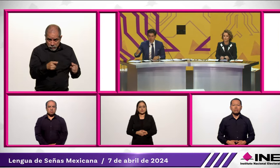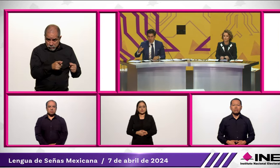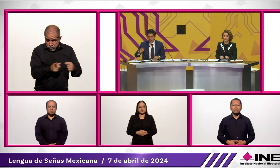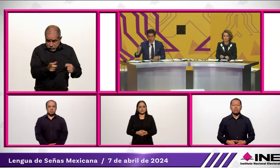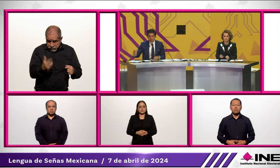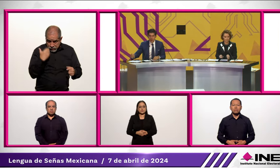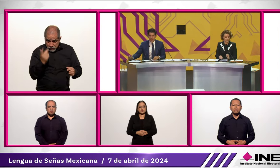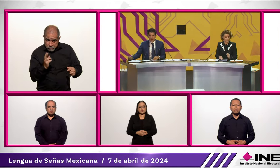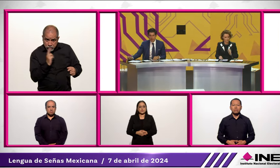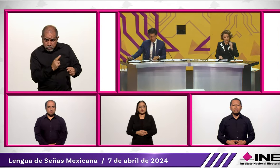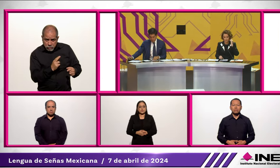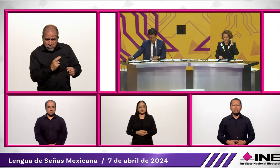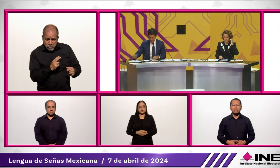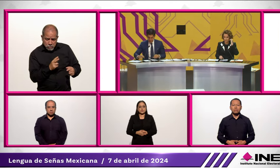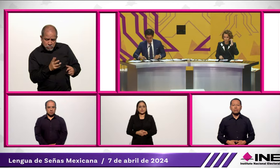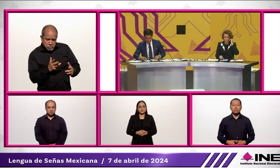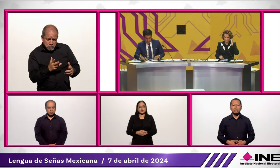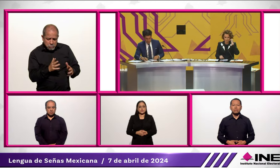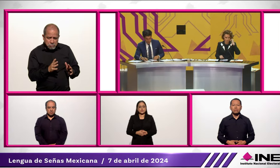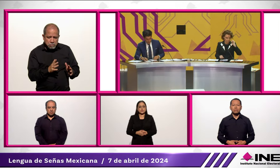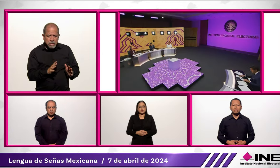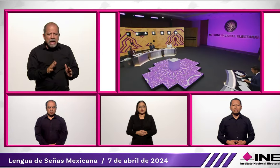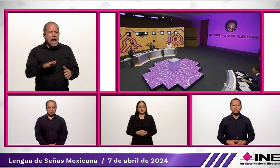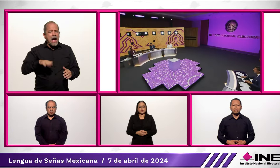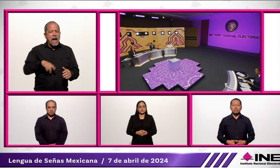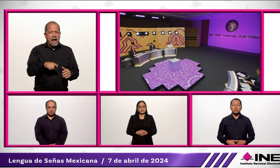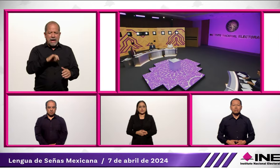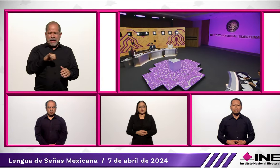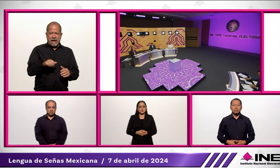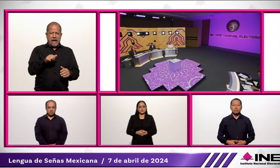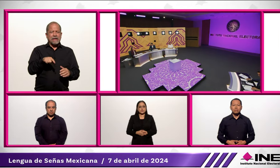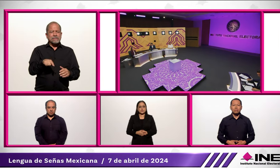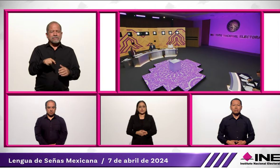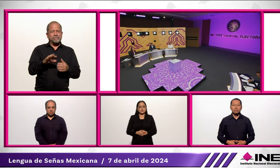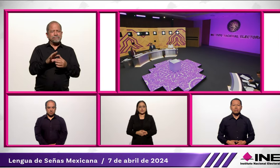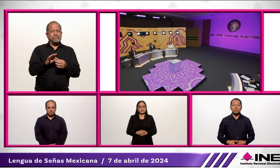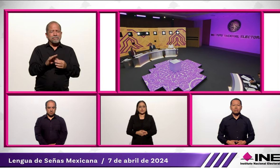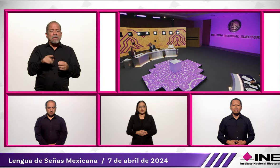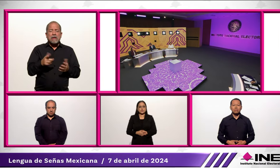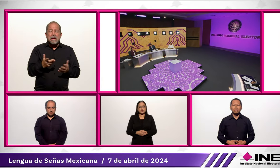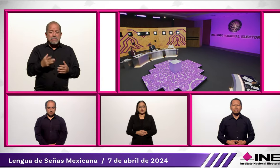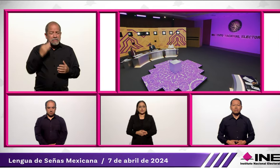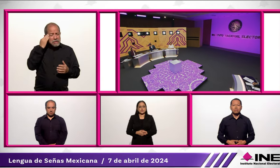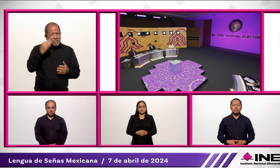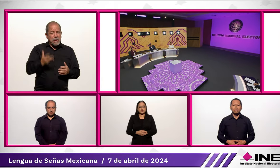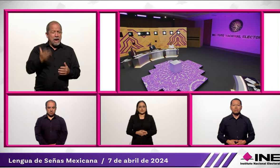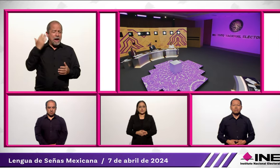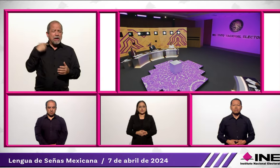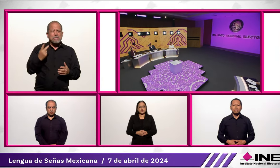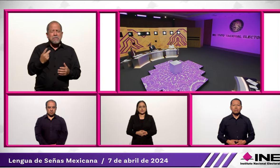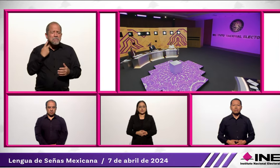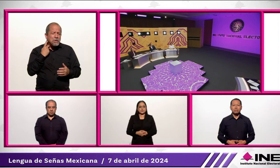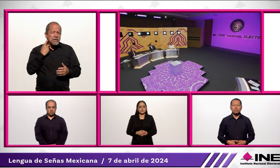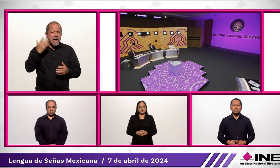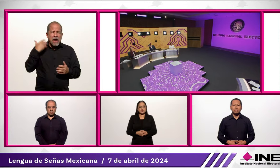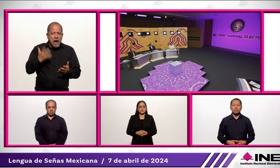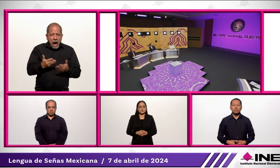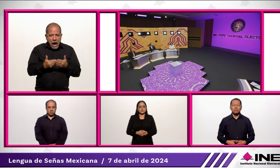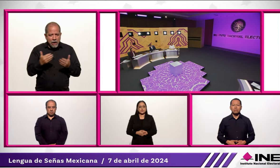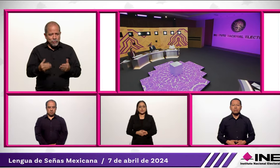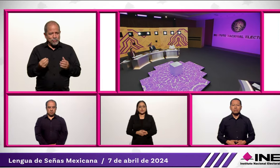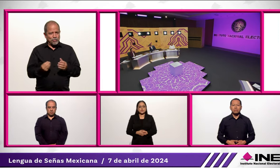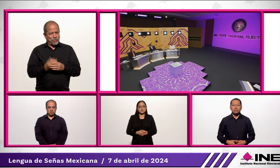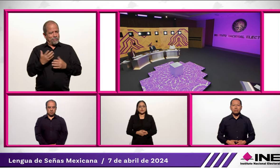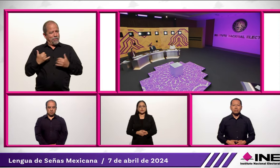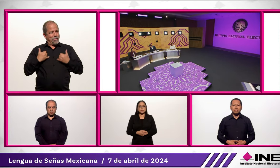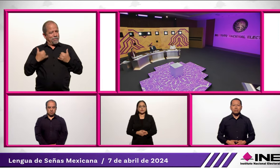Gálvez, mencionaba el candidato Máynez, la vieja y la nueva política, el contraste. Le pregunto, ¿cómo garantizar el abasto